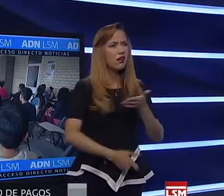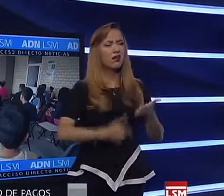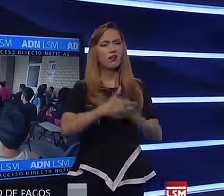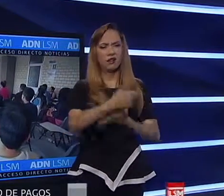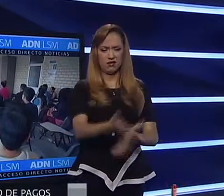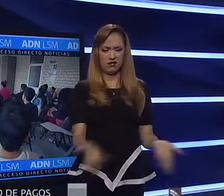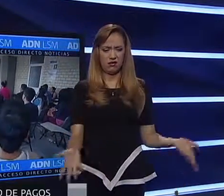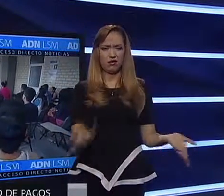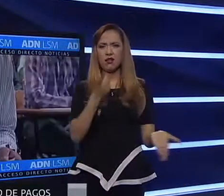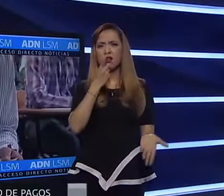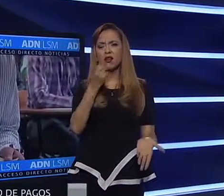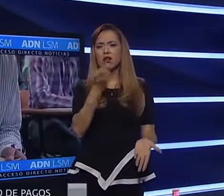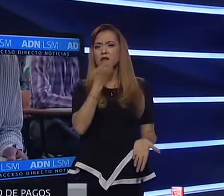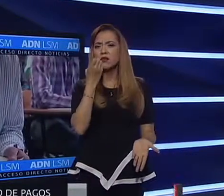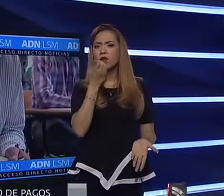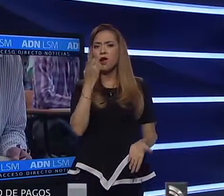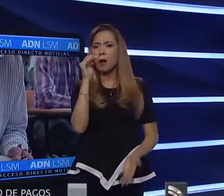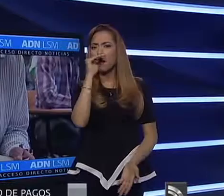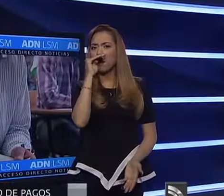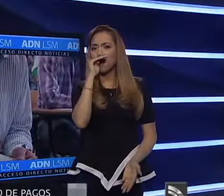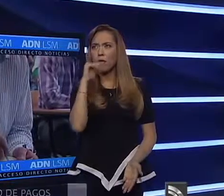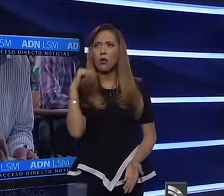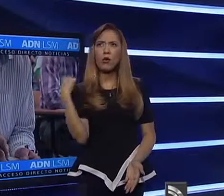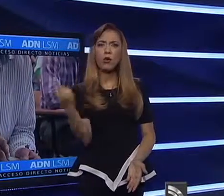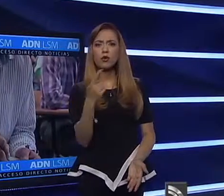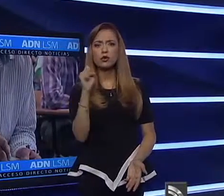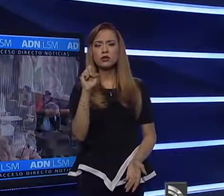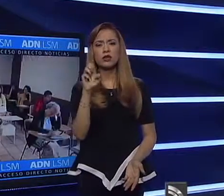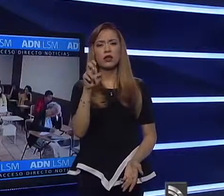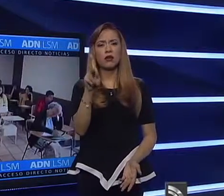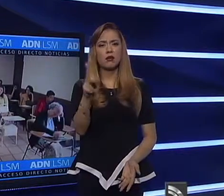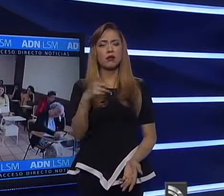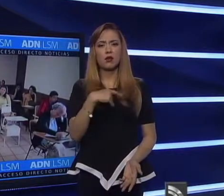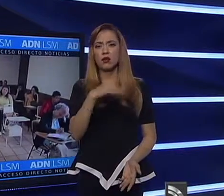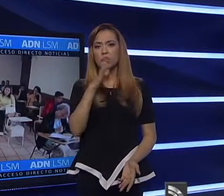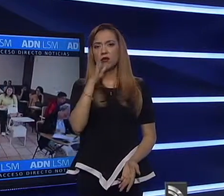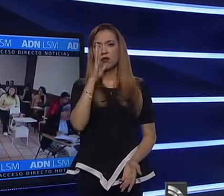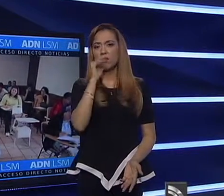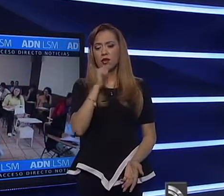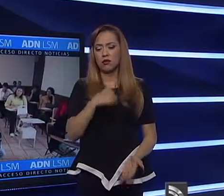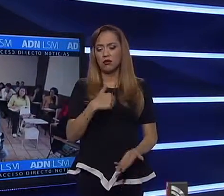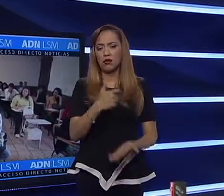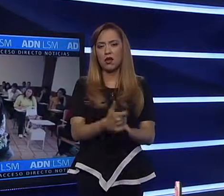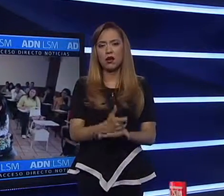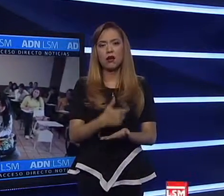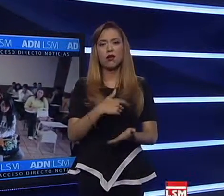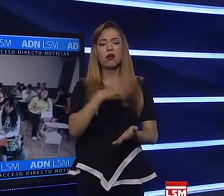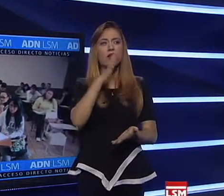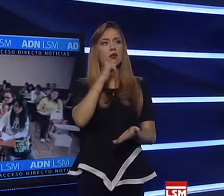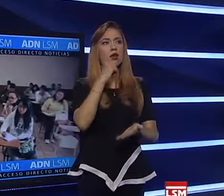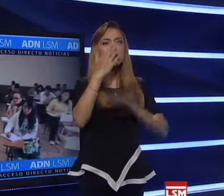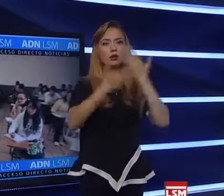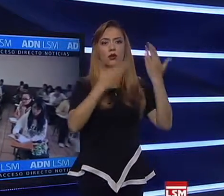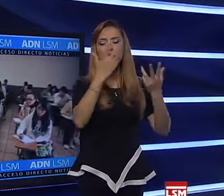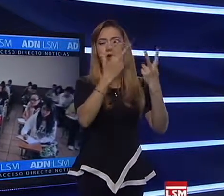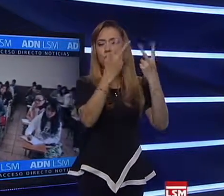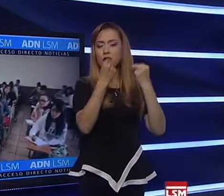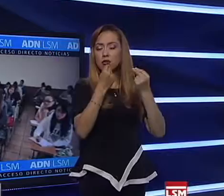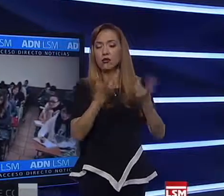causándoles un daño irreparable al no poder continuar con sus estudios. Asunto que permitirá definir qué norma dota